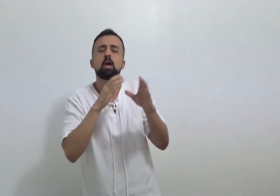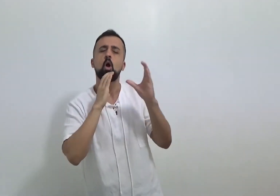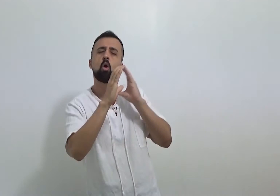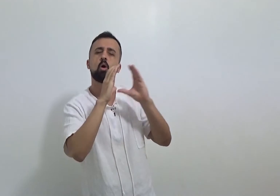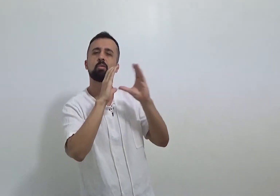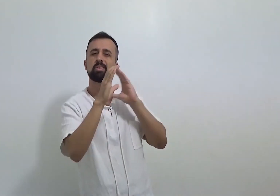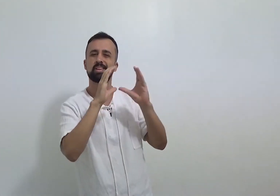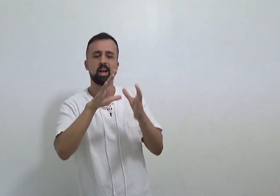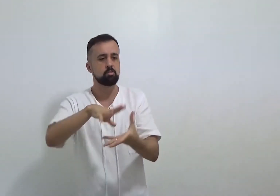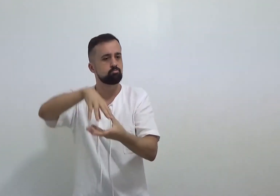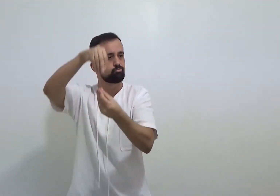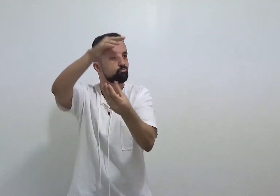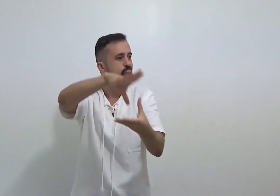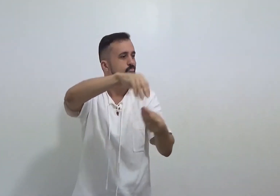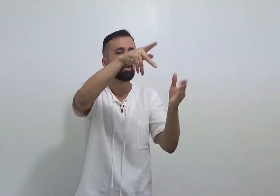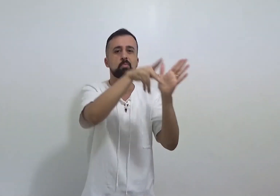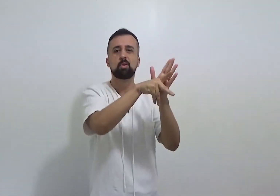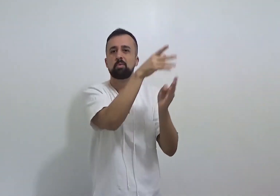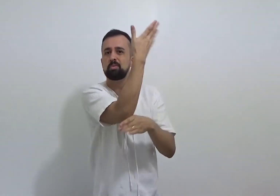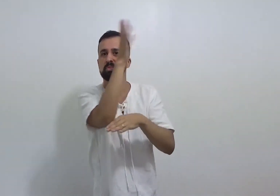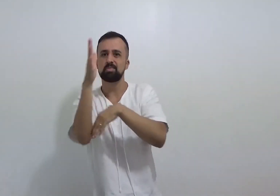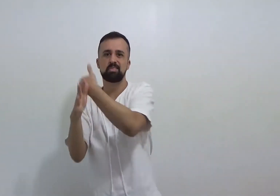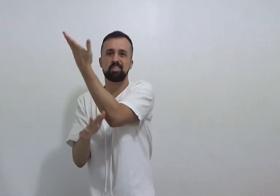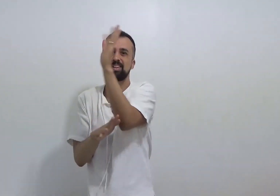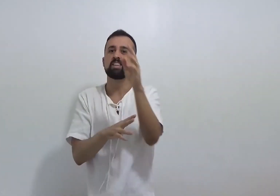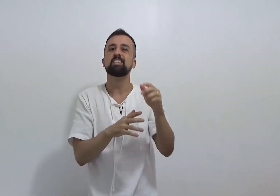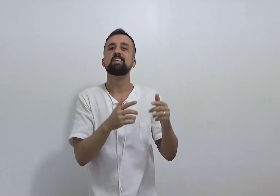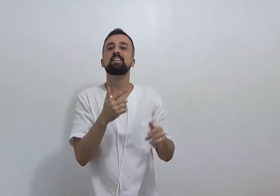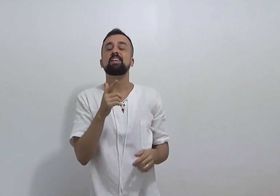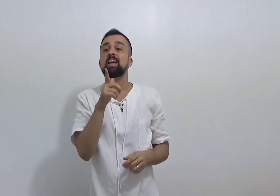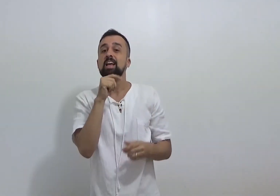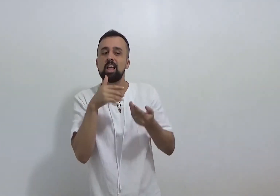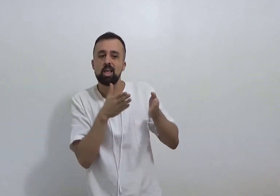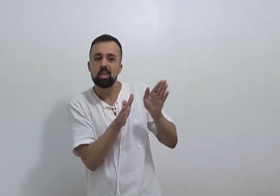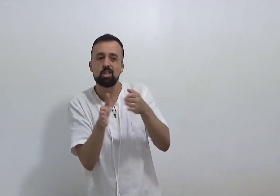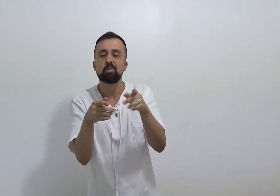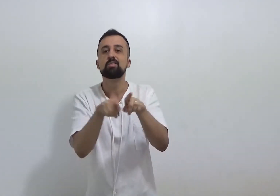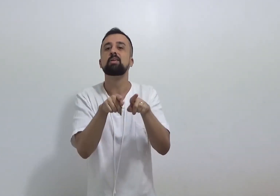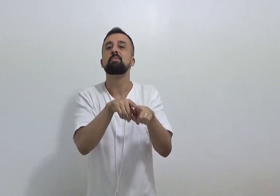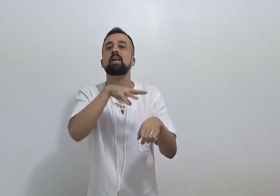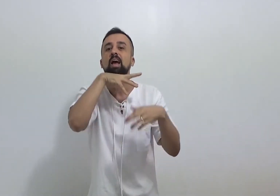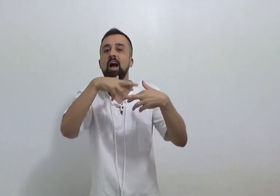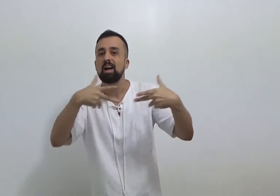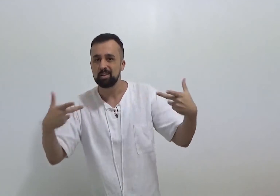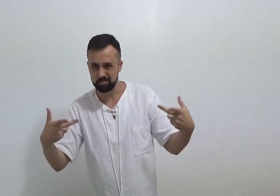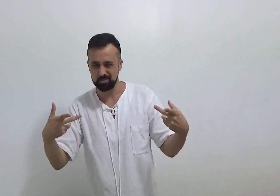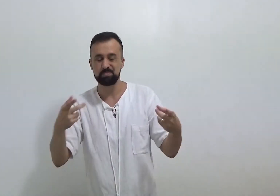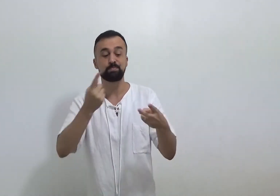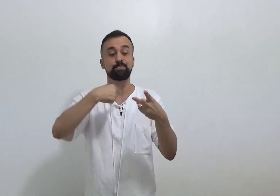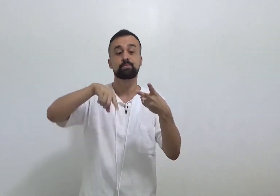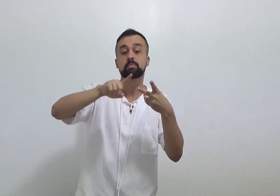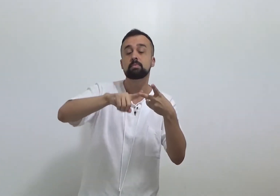por falar com as entidades das florestas, rios e animais,